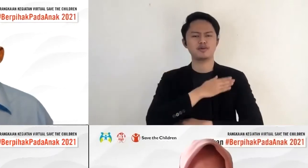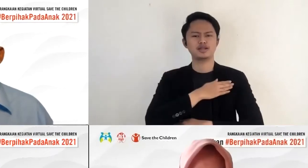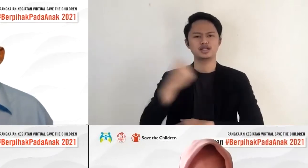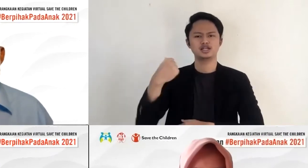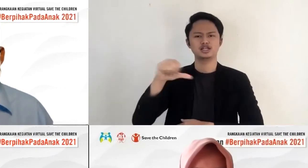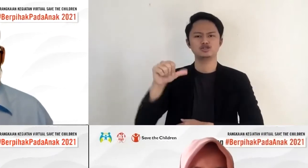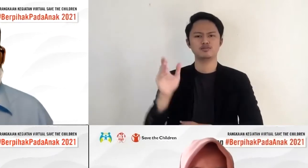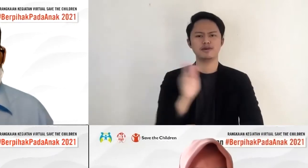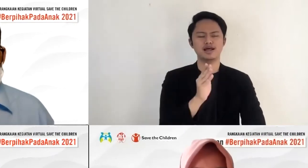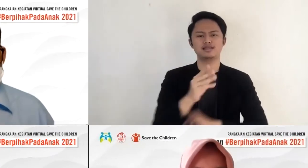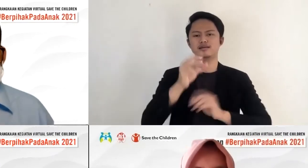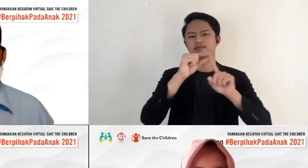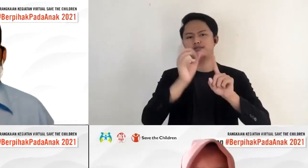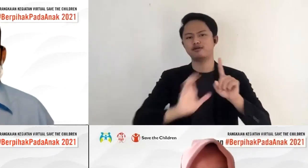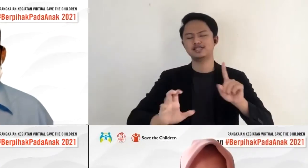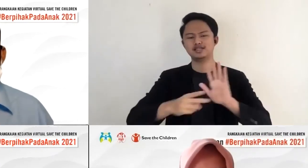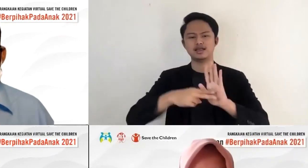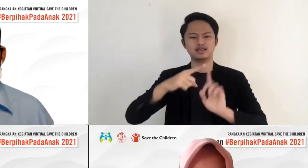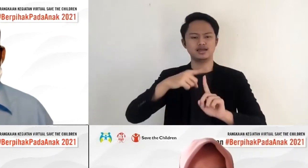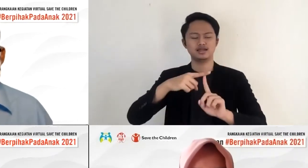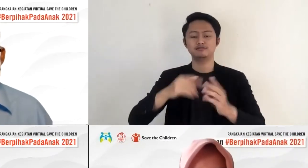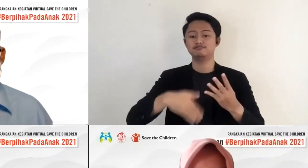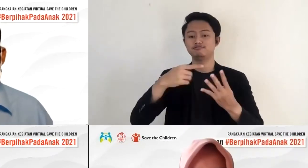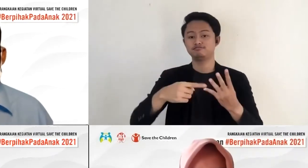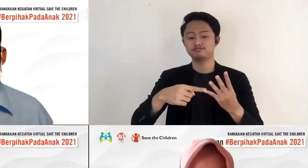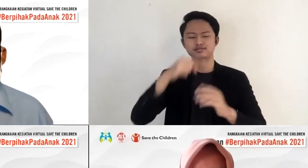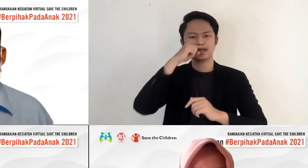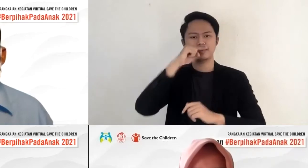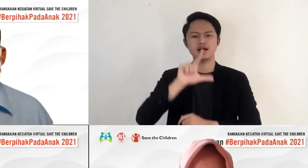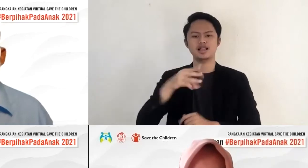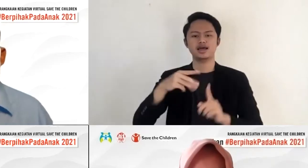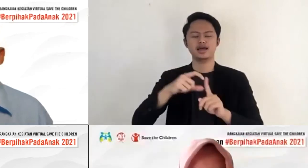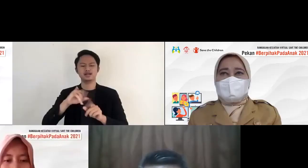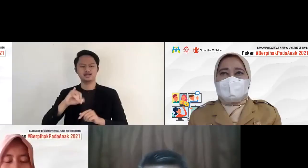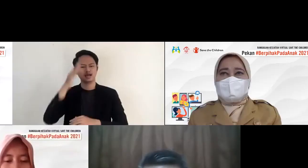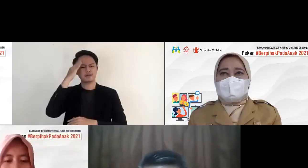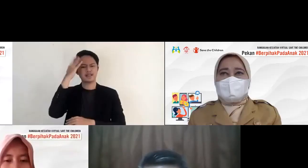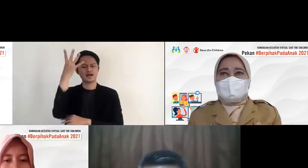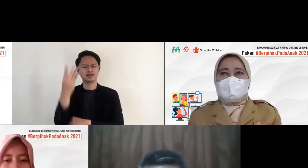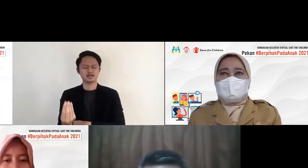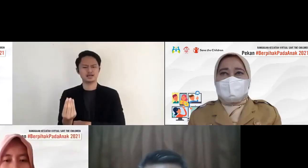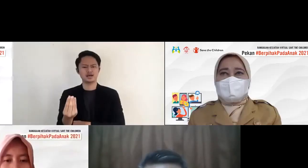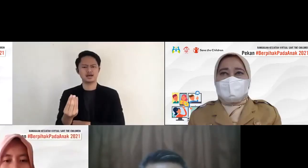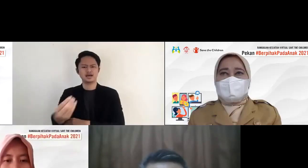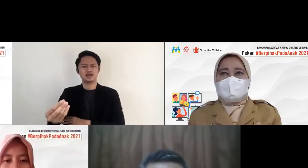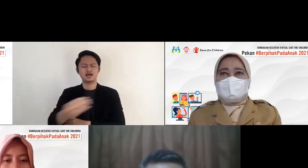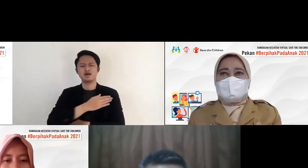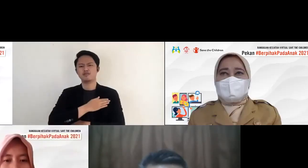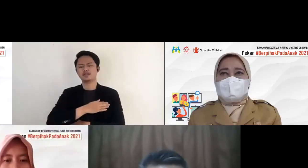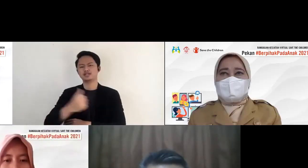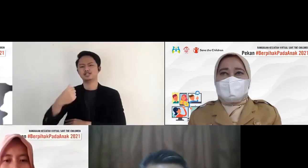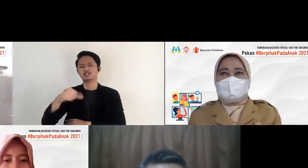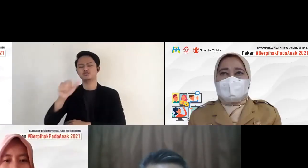Provinsi Nusa Tenggara Timur. Dan Pak Ledi Soru, Kepala Desa Makatakeri, Kabupaten Sumba Tengah,